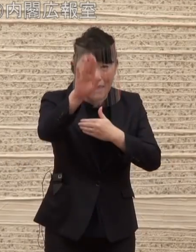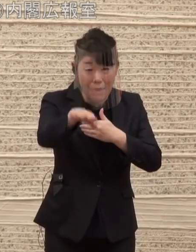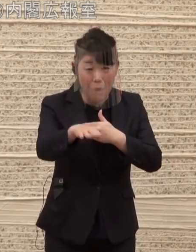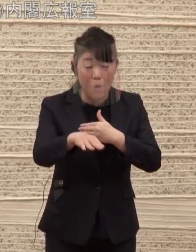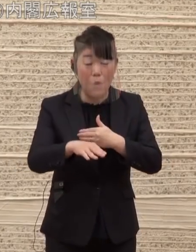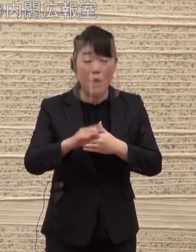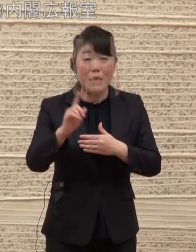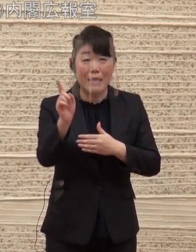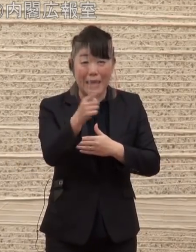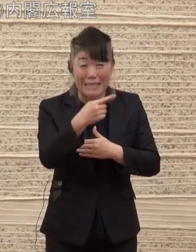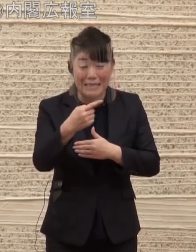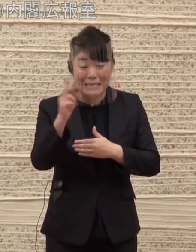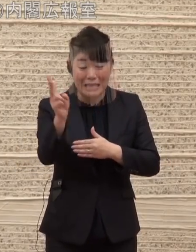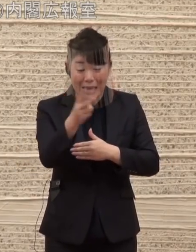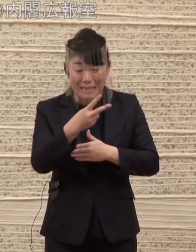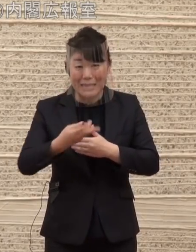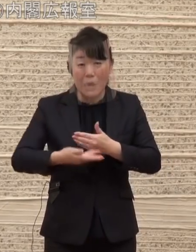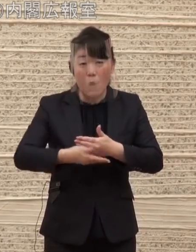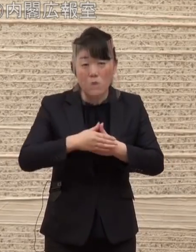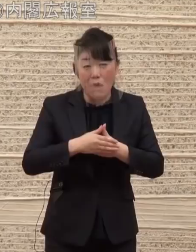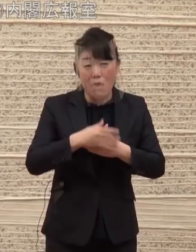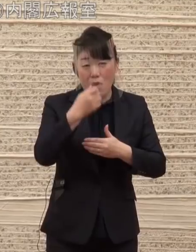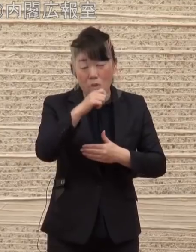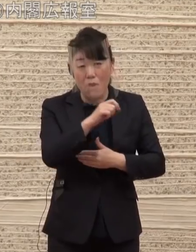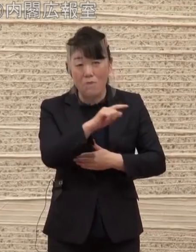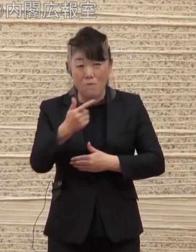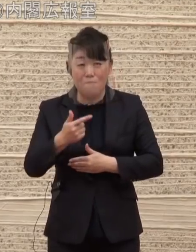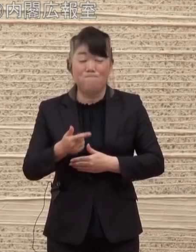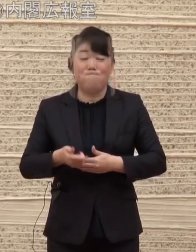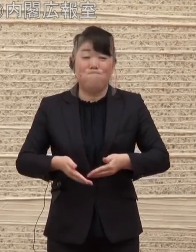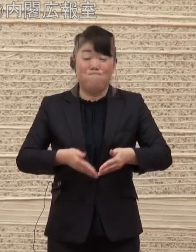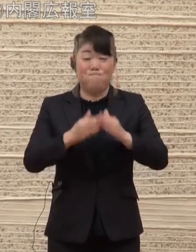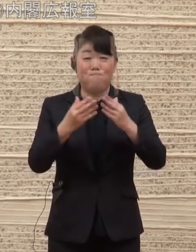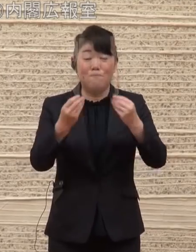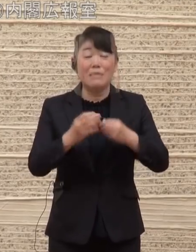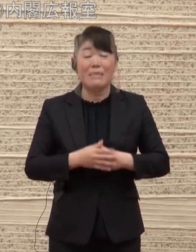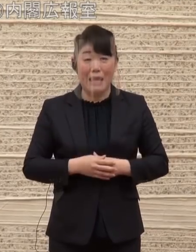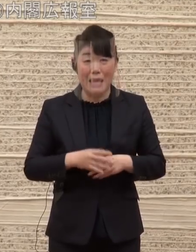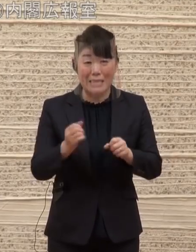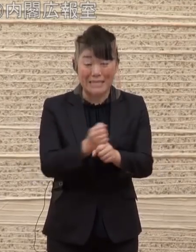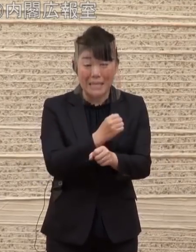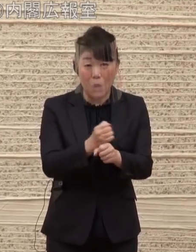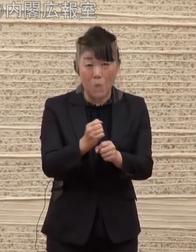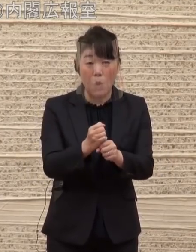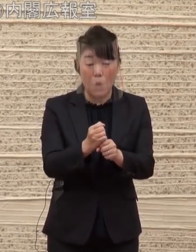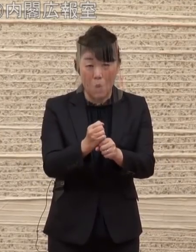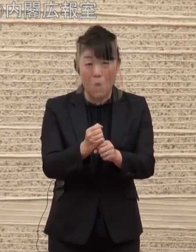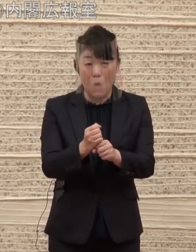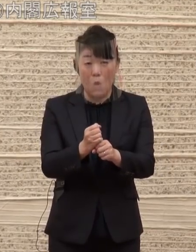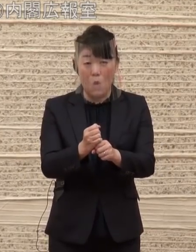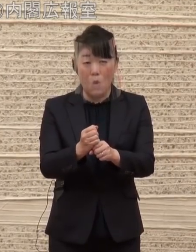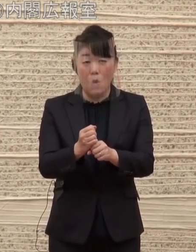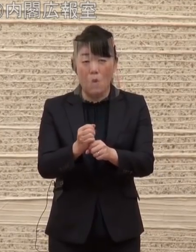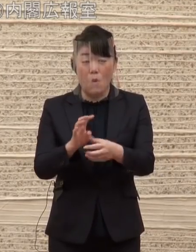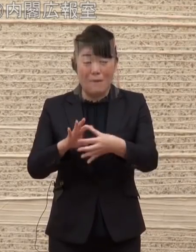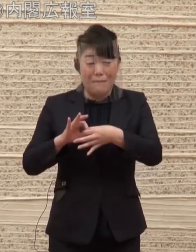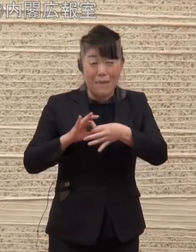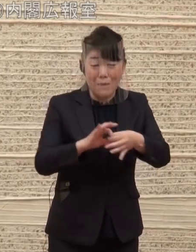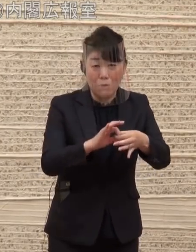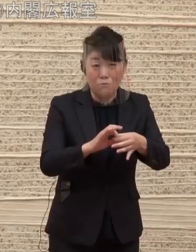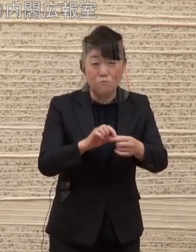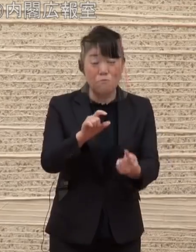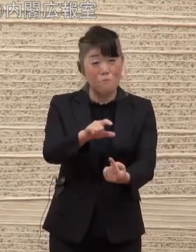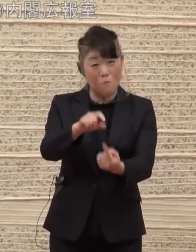第二歩成ということになってきているわけありますが事業の継続と雇用をそして暮らしを守り抜いていくためにしっかり